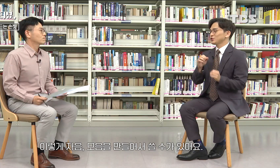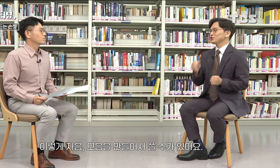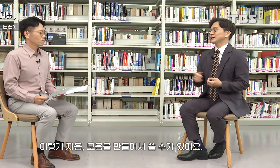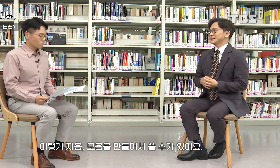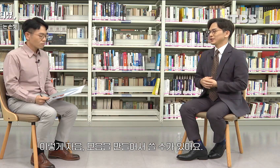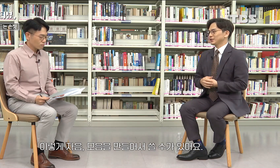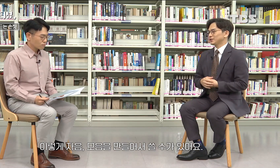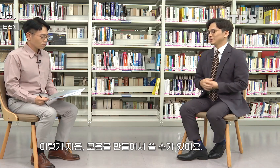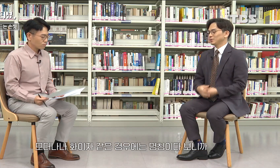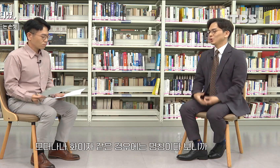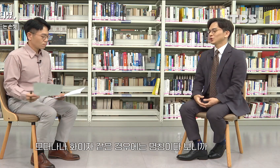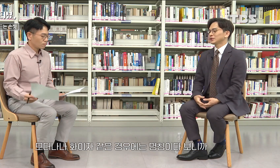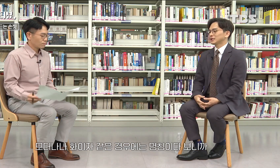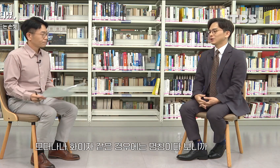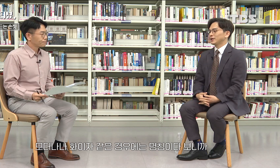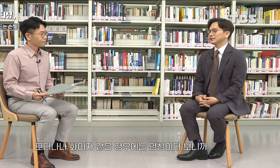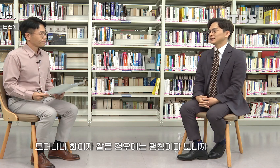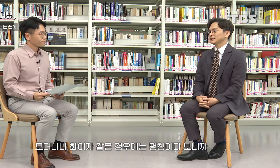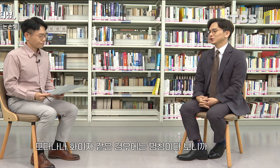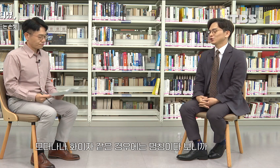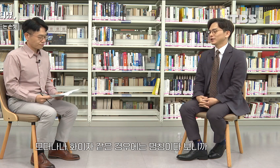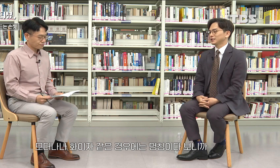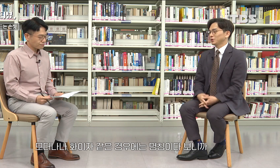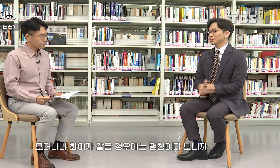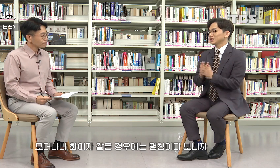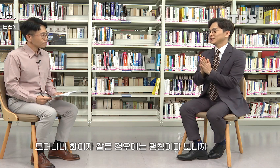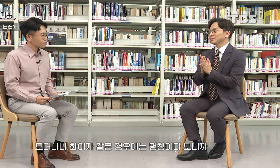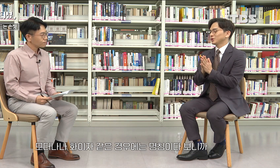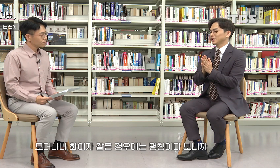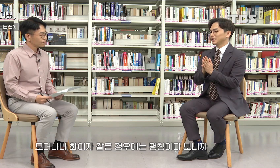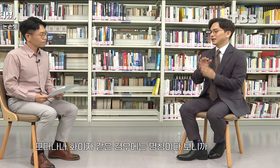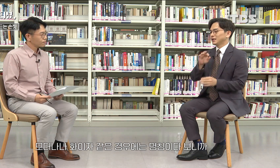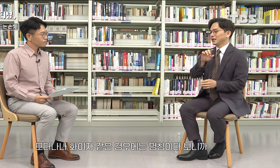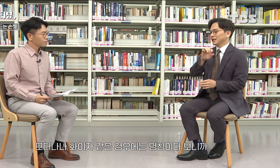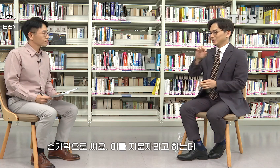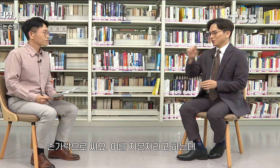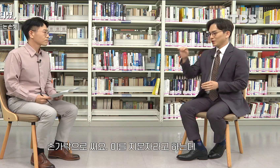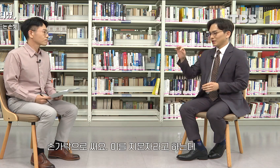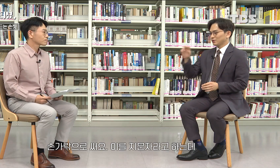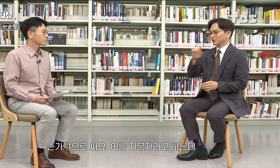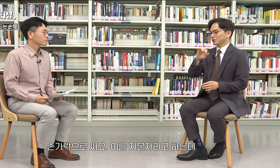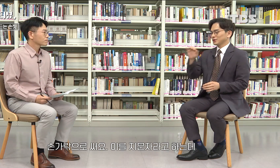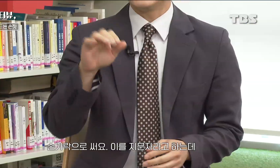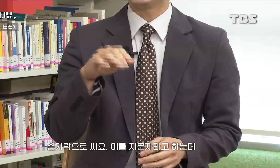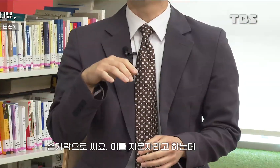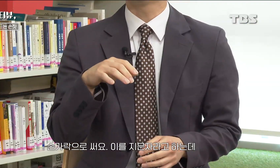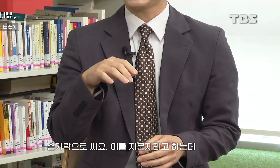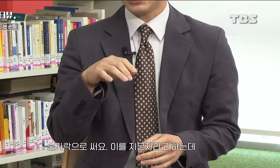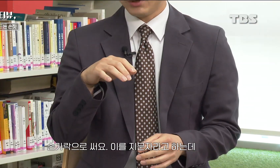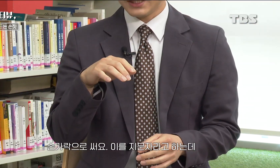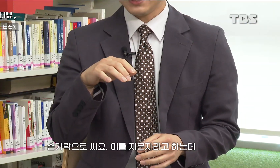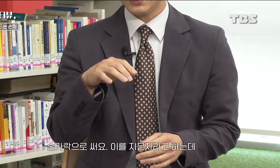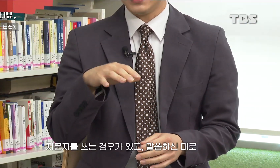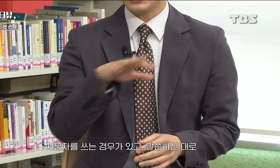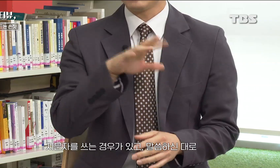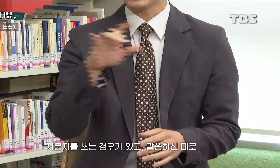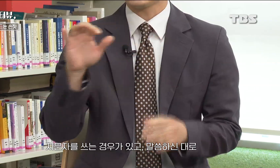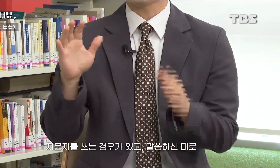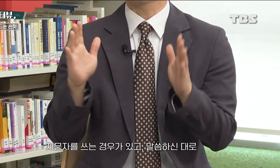수가 있어요. 뭐 모더나나 화이자 같은 경우에는 명칭이다 보니까 손가락으로 써준 이게 지문자라고 하는데 지문자를 써주는